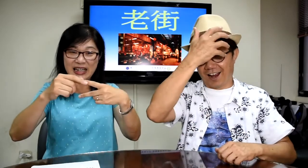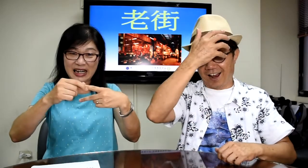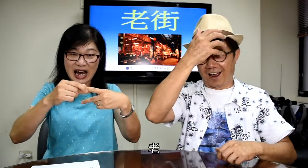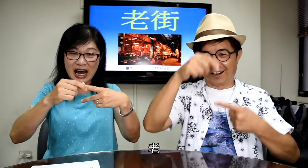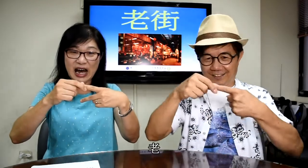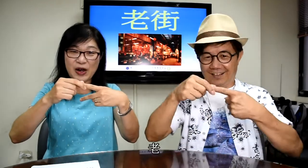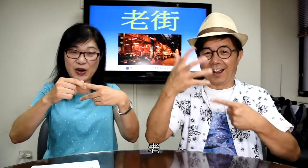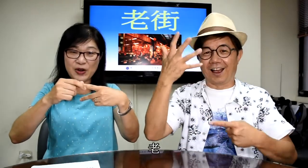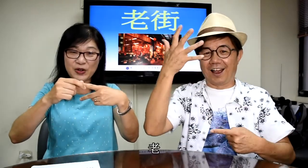老